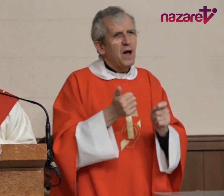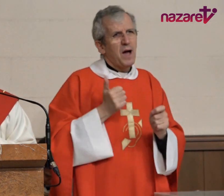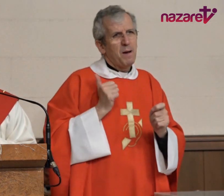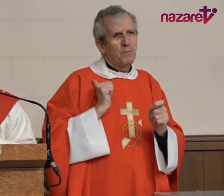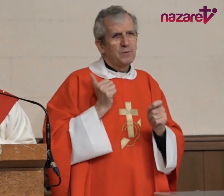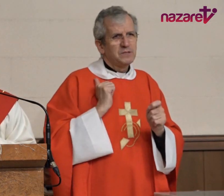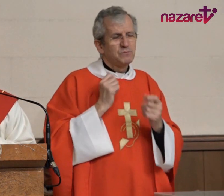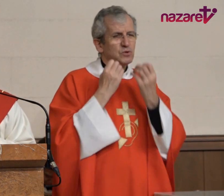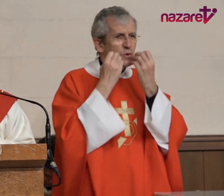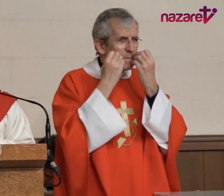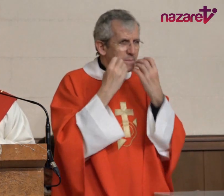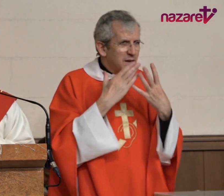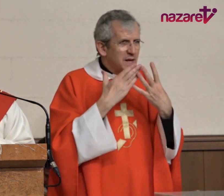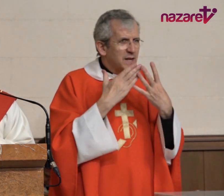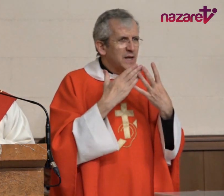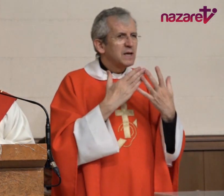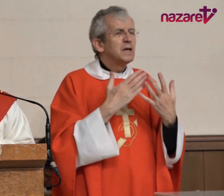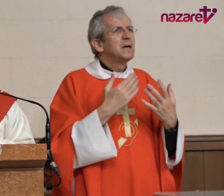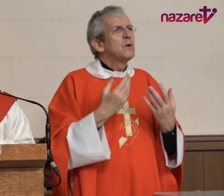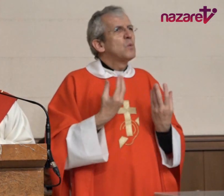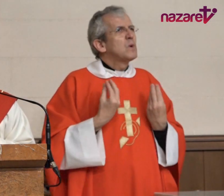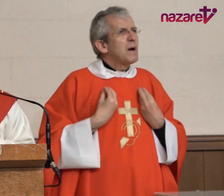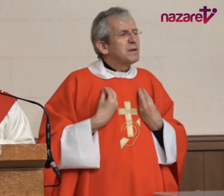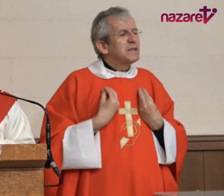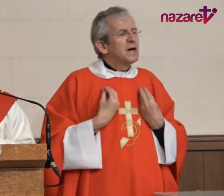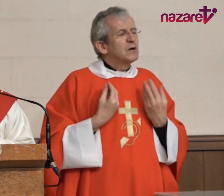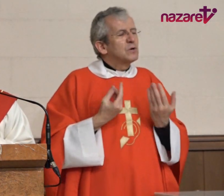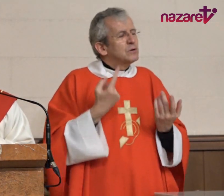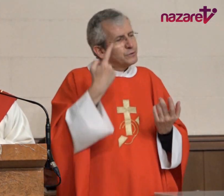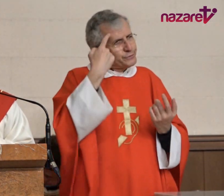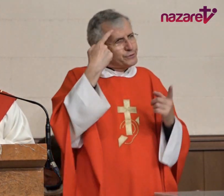desaprovechemos. Busquemos una vida con sentido.